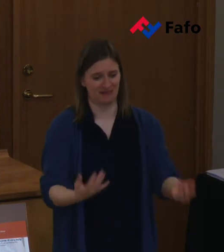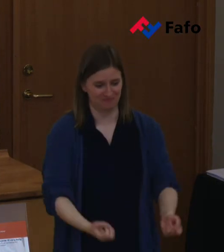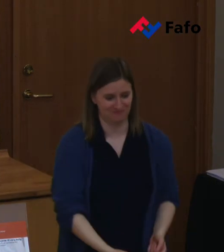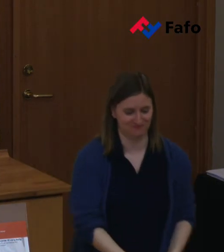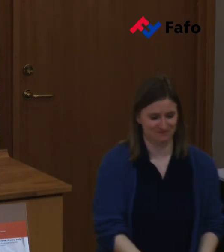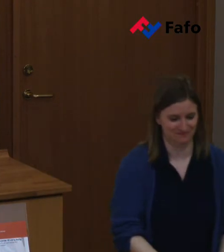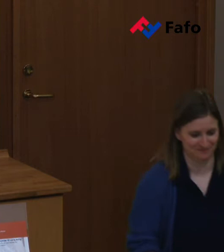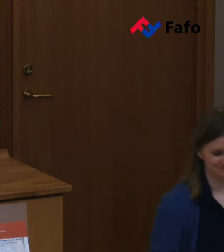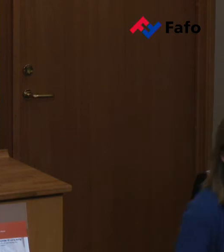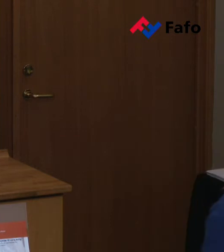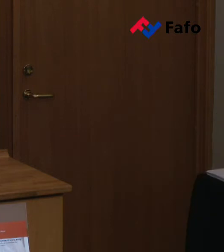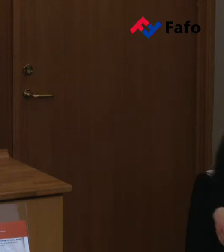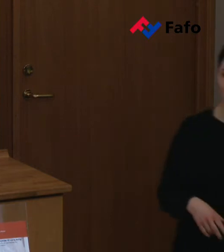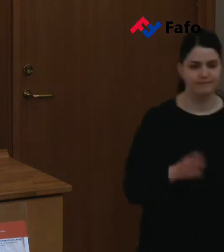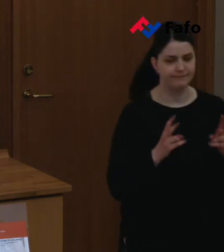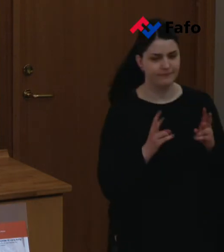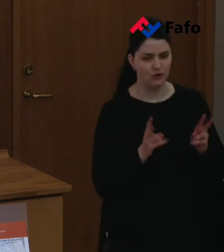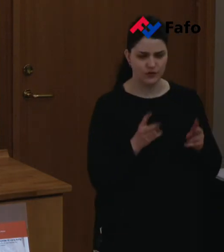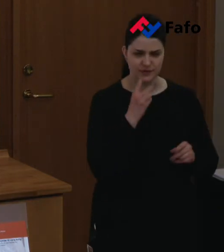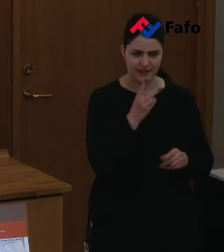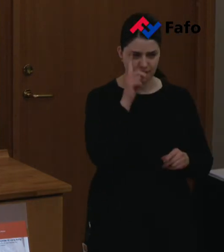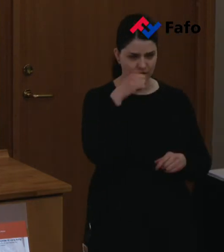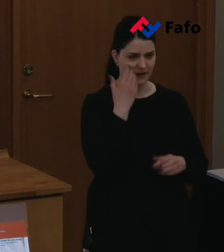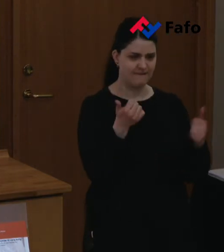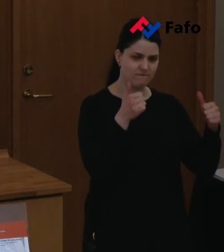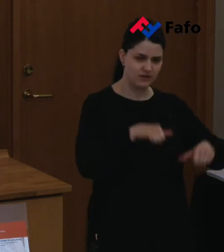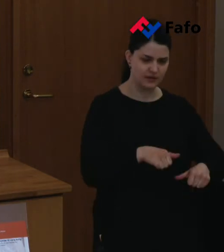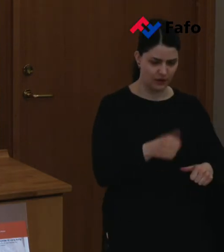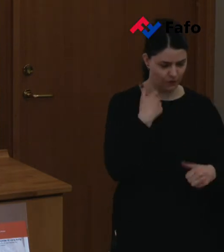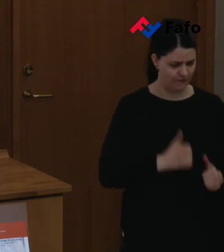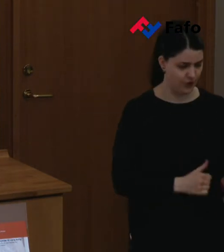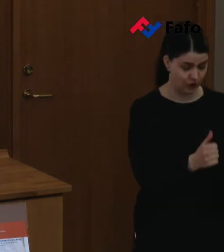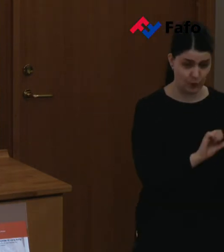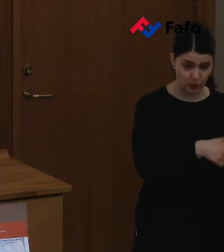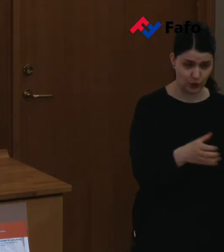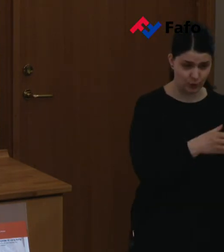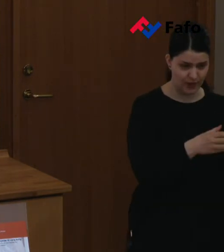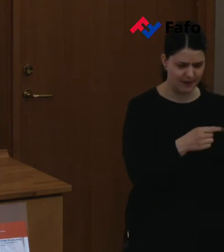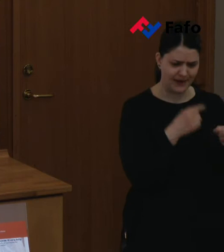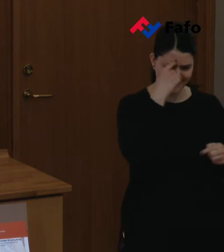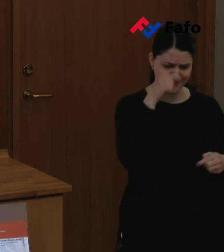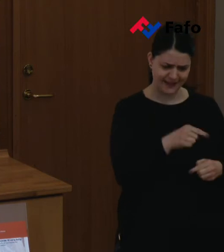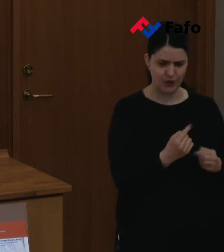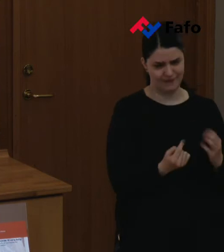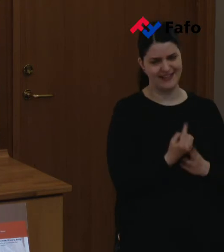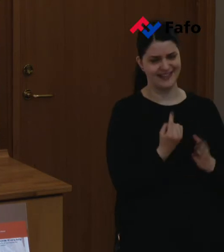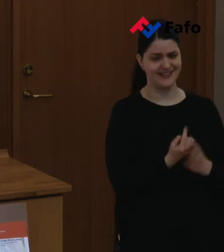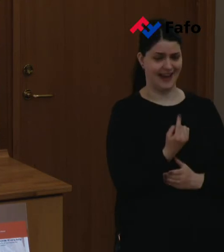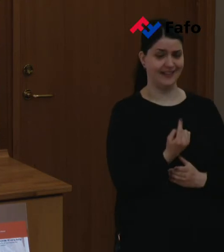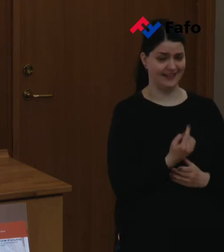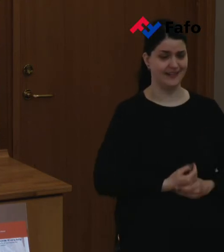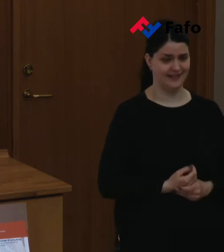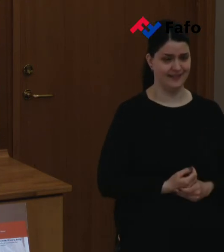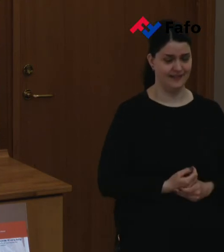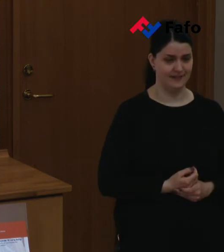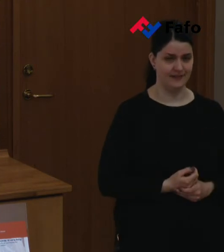så ser jeg det at det kan være vanskelig å få fulgt opp med kontrollgrupper og sånn, men jeg tenker at det her var noe helt essensielt da.